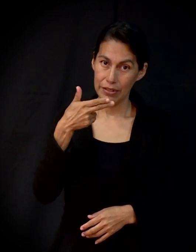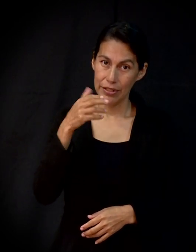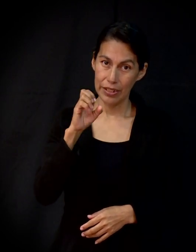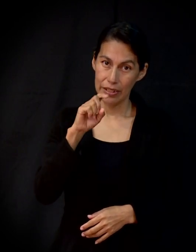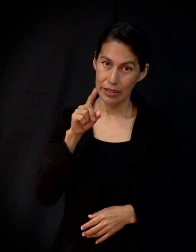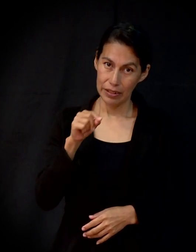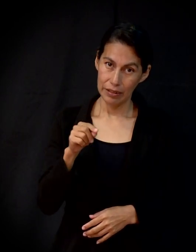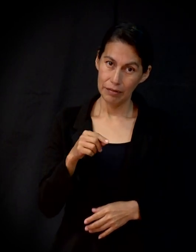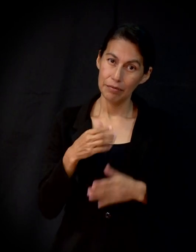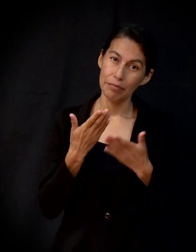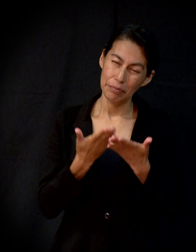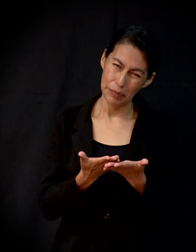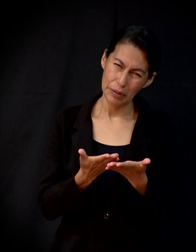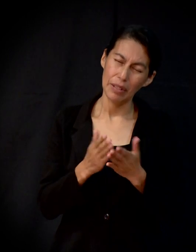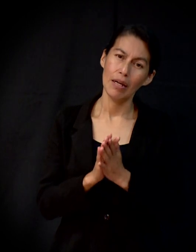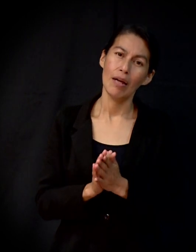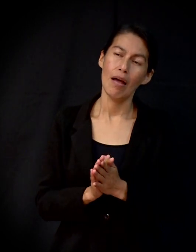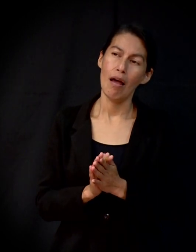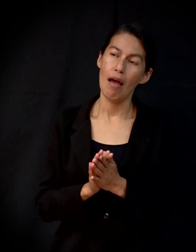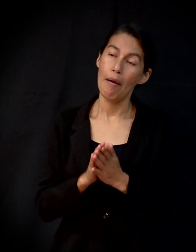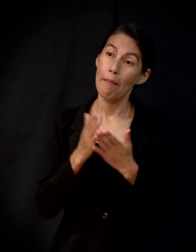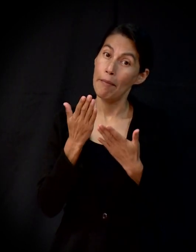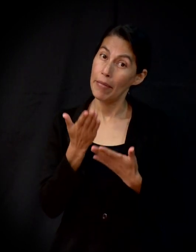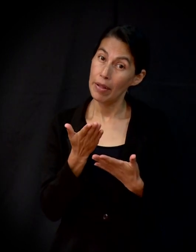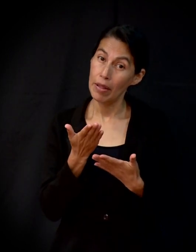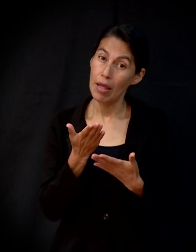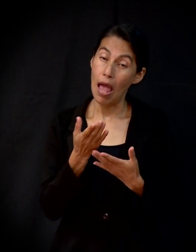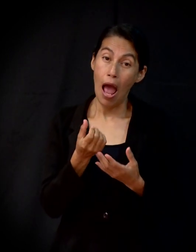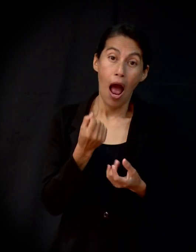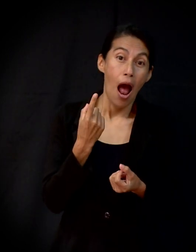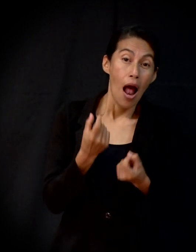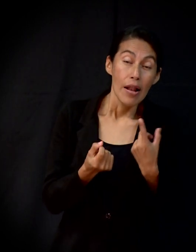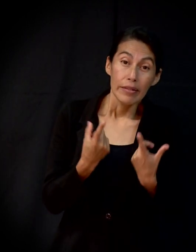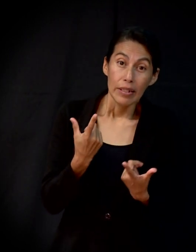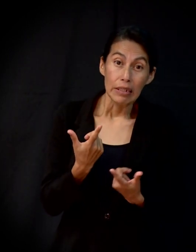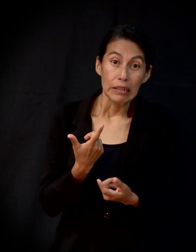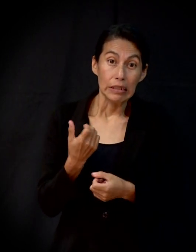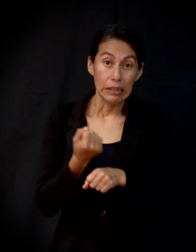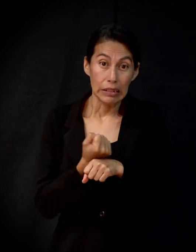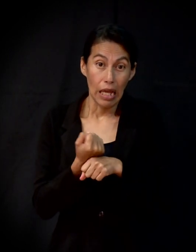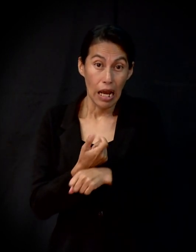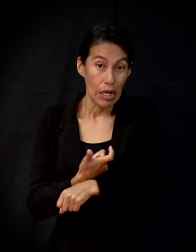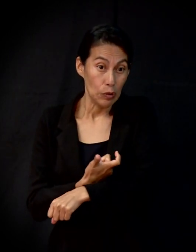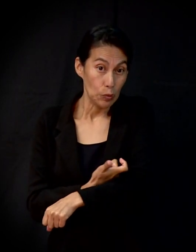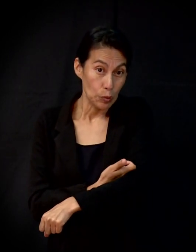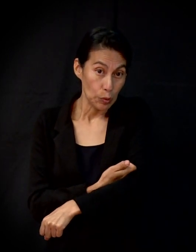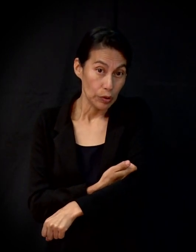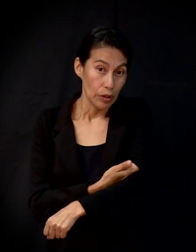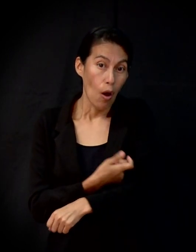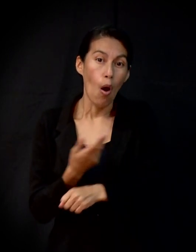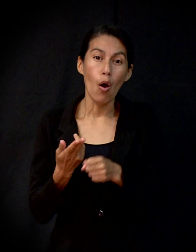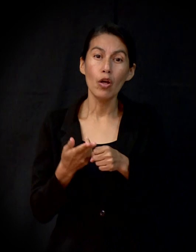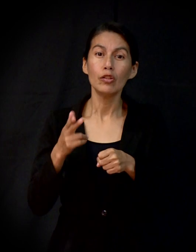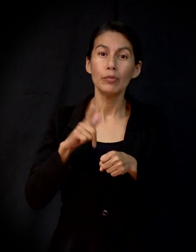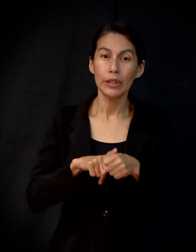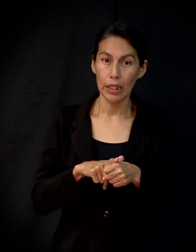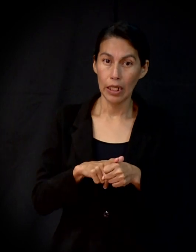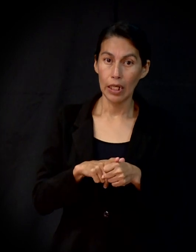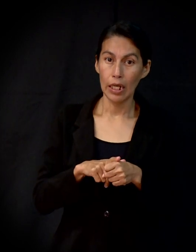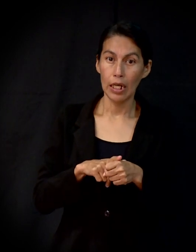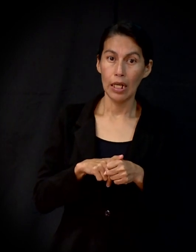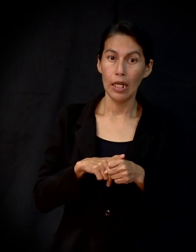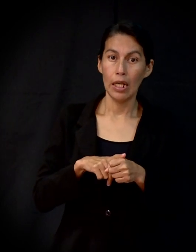de sangre y si alguien está dispuesto, puede ir al hospital La Carlota,